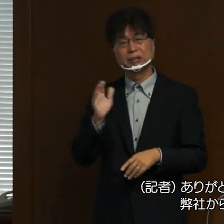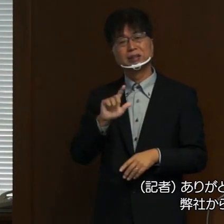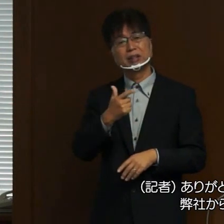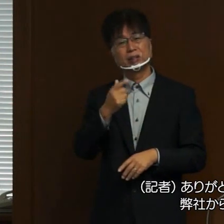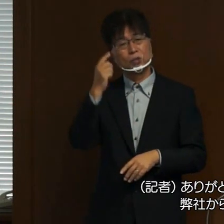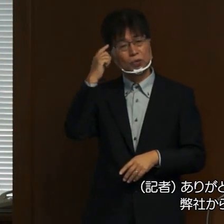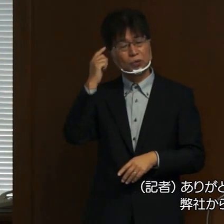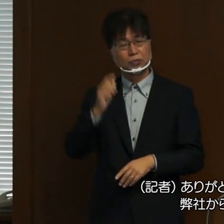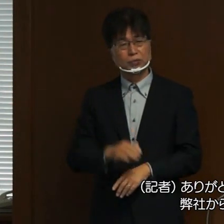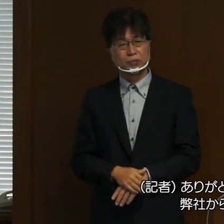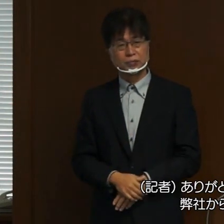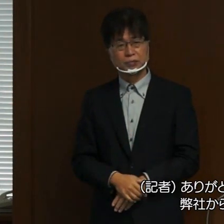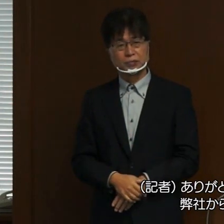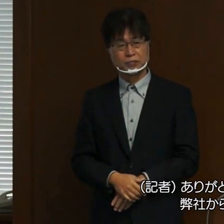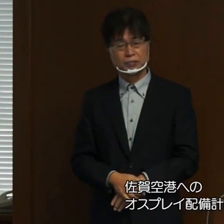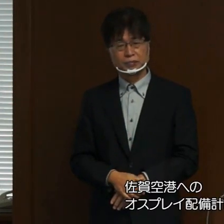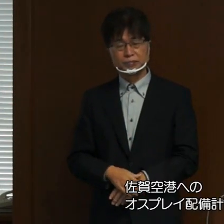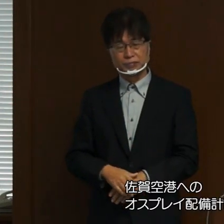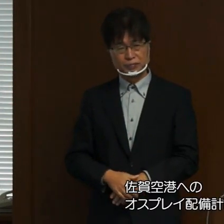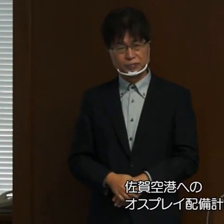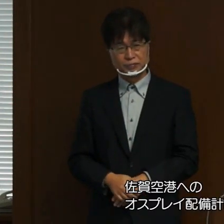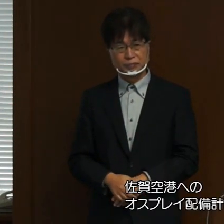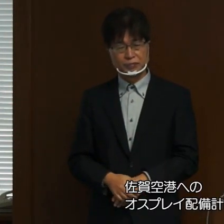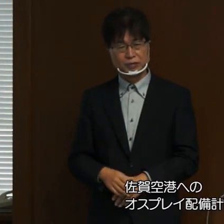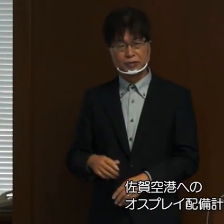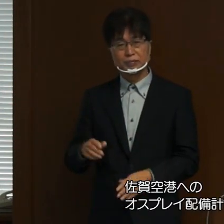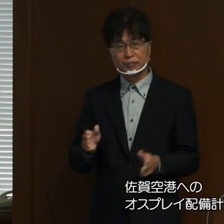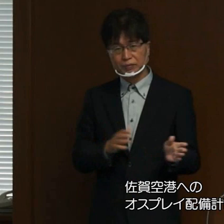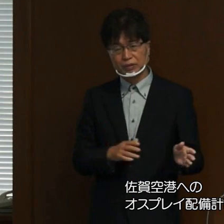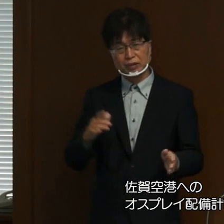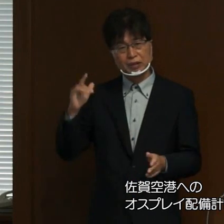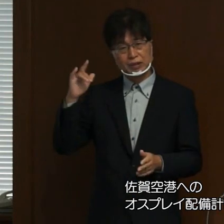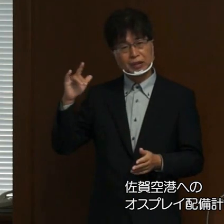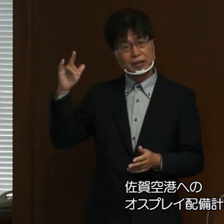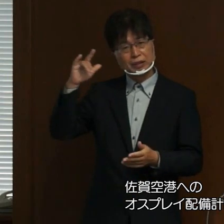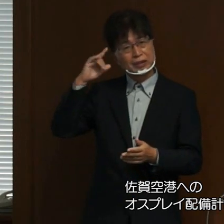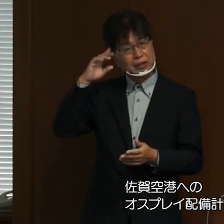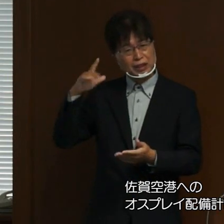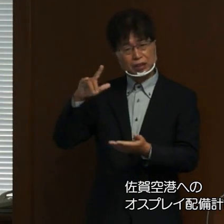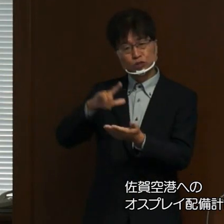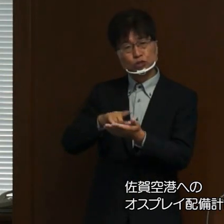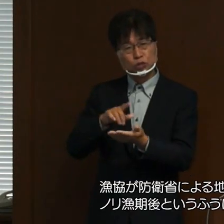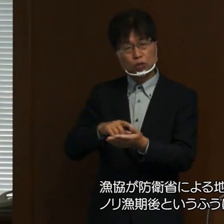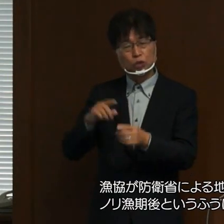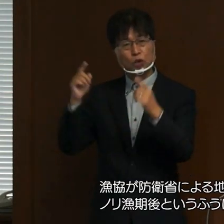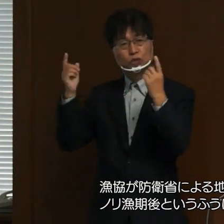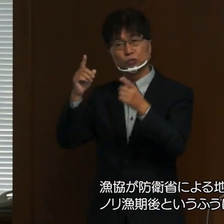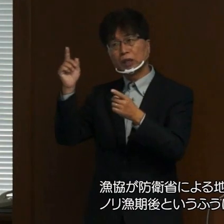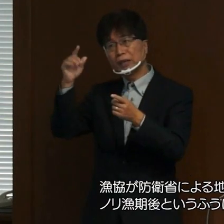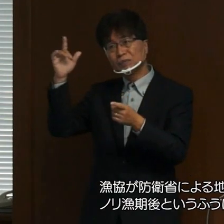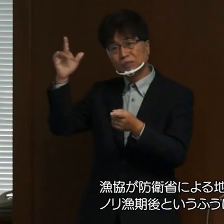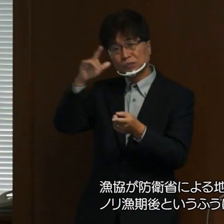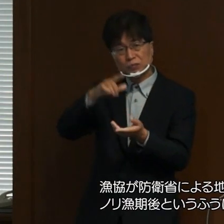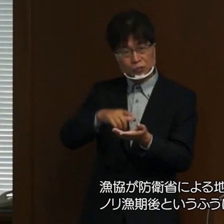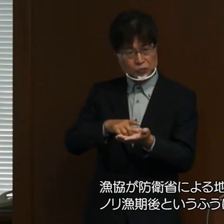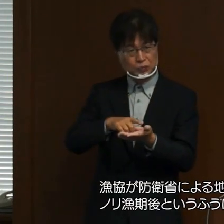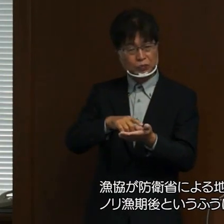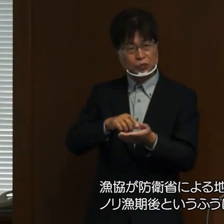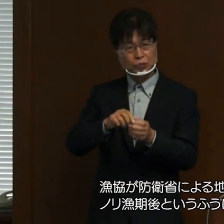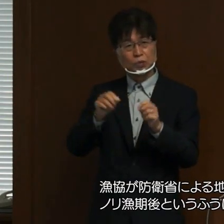ありがとうございます。弊社から最後です。オスプレイ佐賀空港へのオスプレイ配備計画に関してです。漁協が防衛省